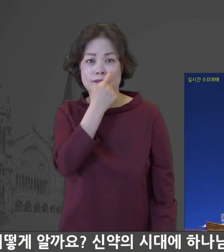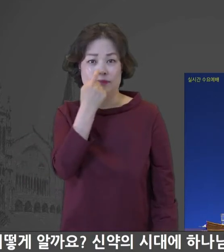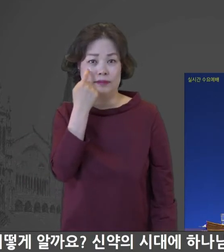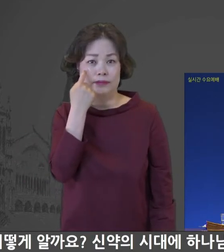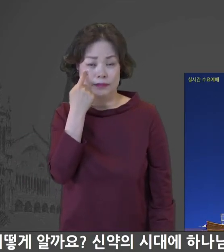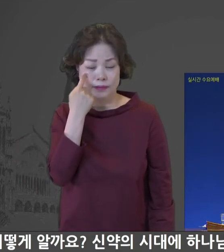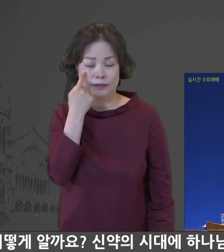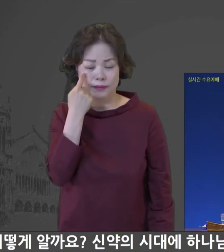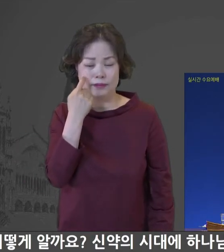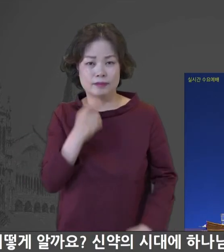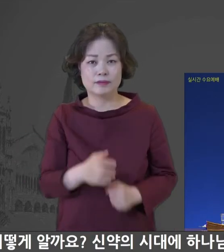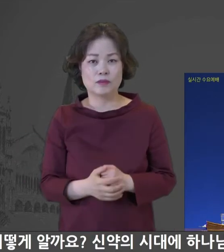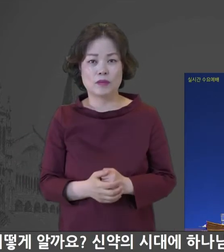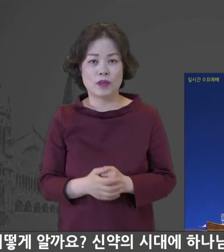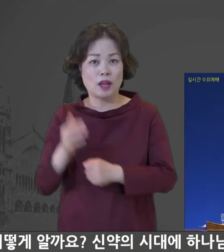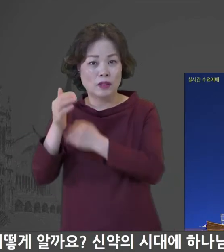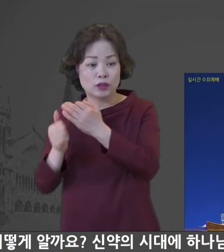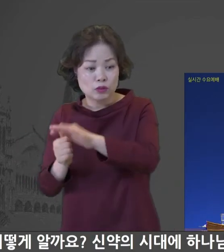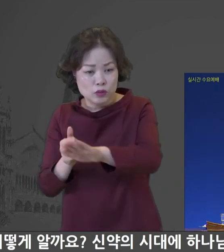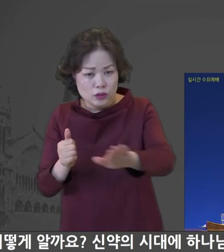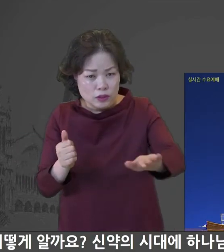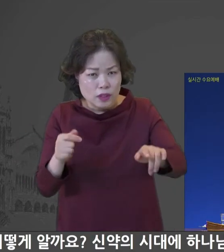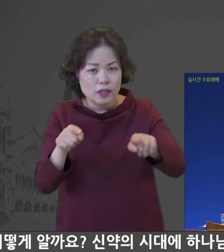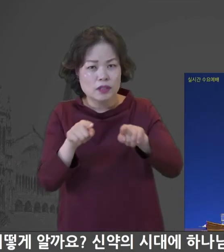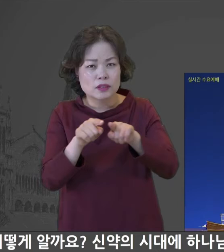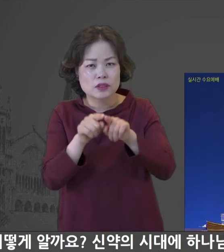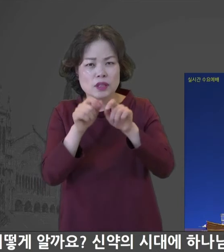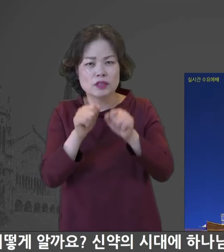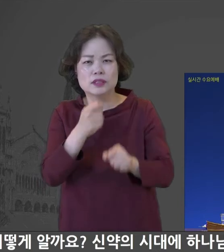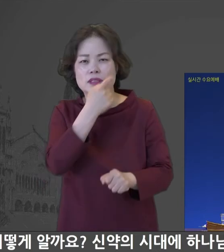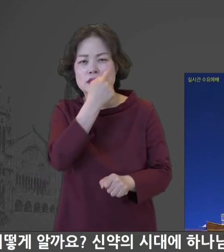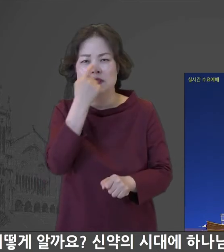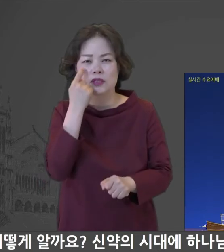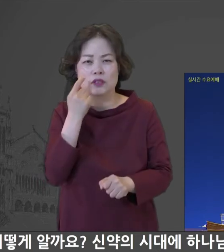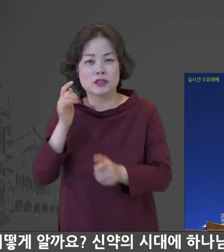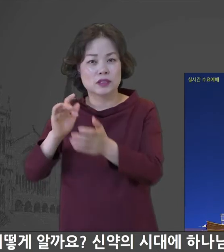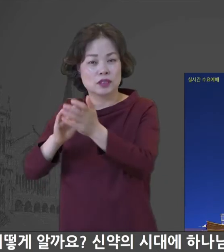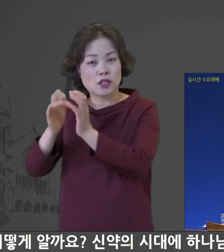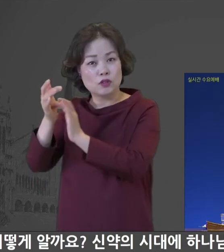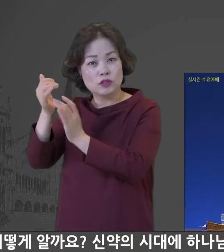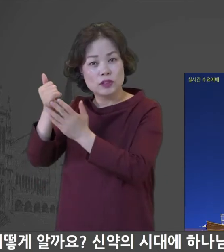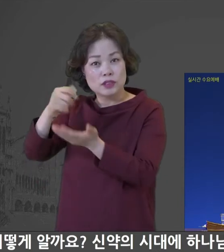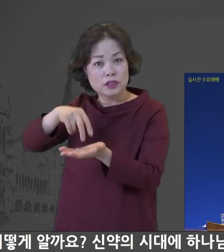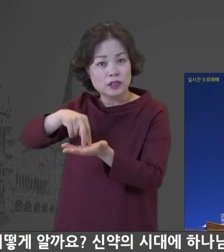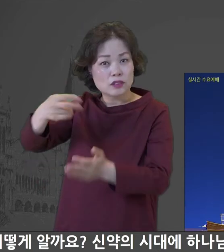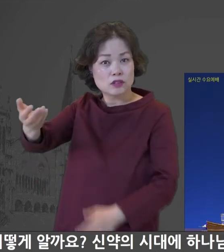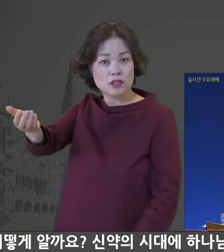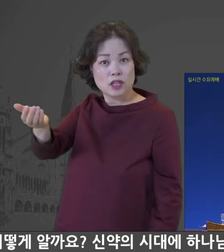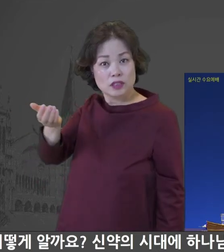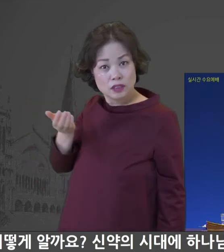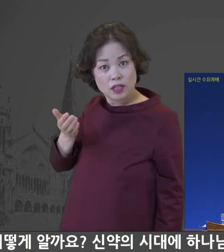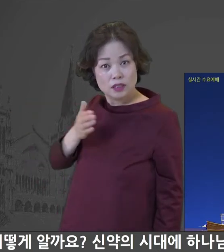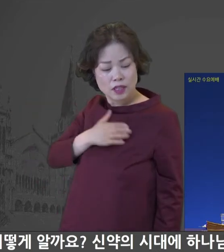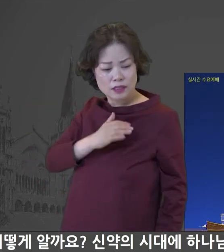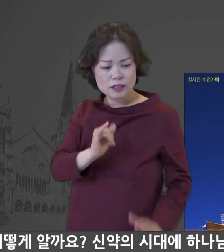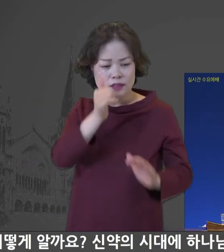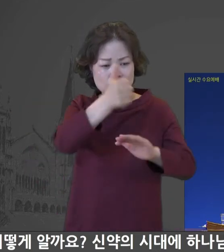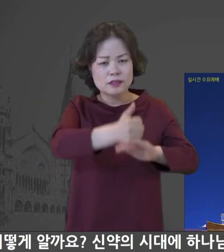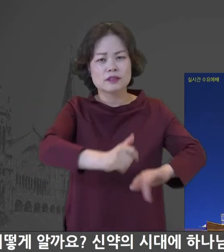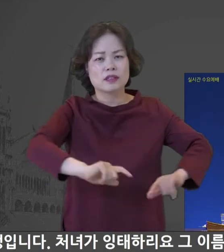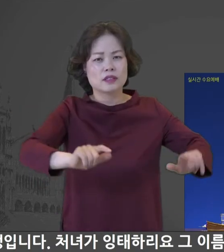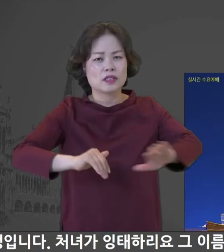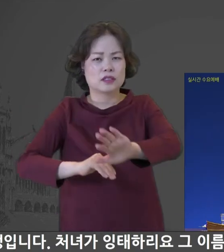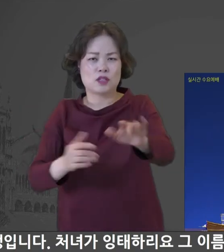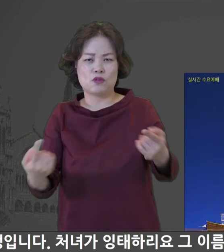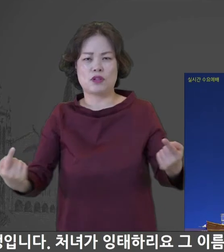겁니다. 하나님이 우리와 함께 계시다는 그 증거이신 예수님께서 승천하시기 이전에 내가 세상 끝날까지